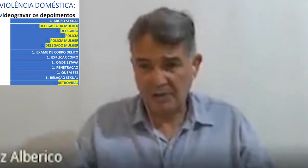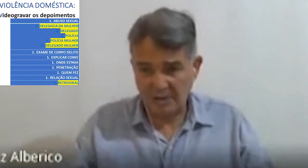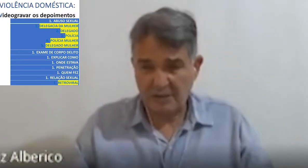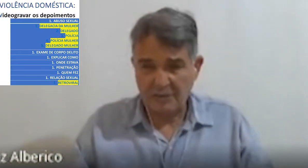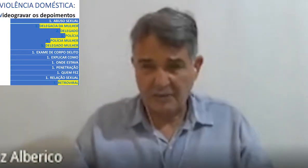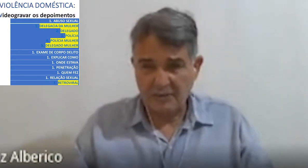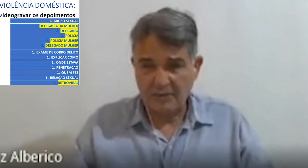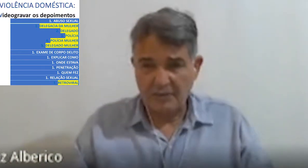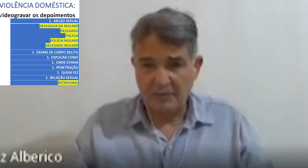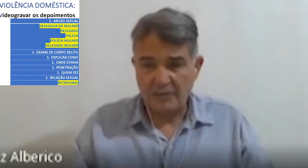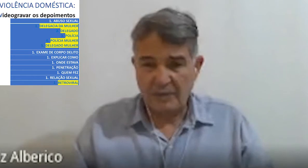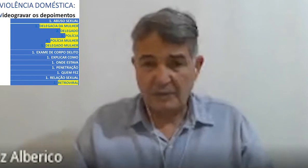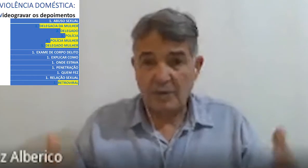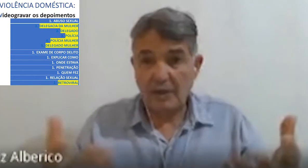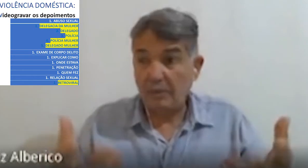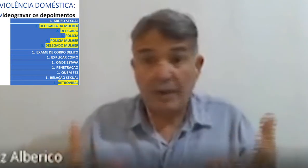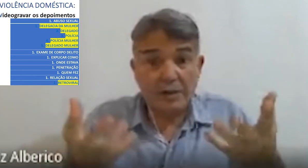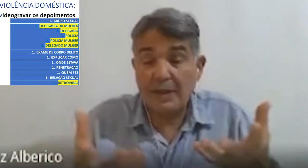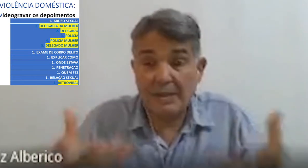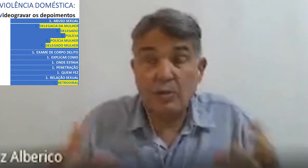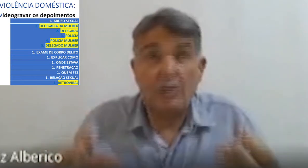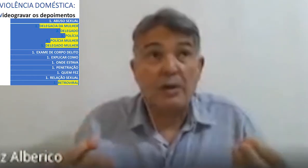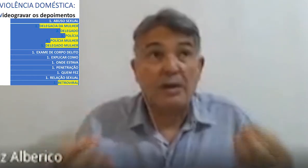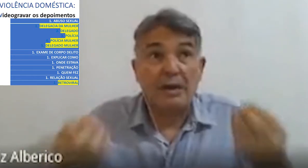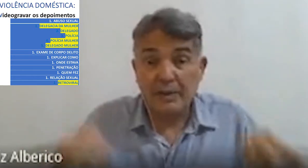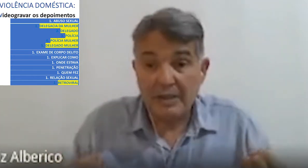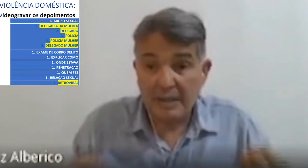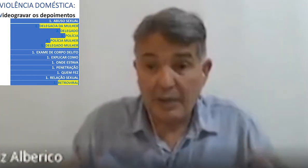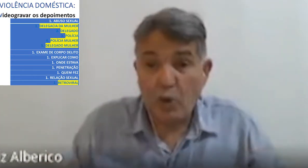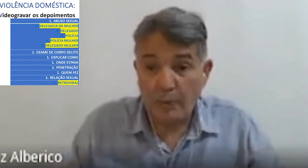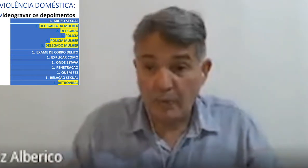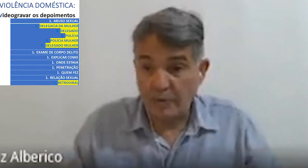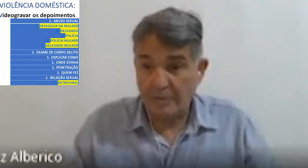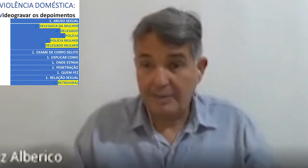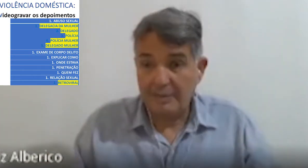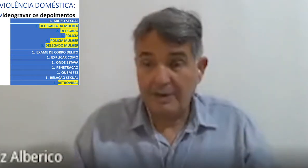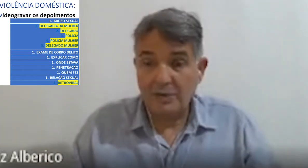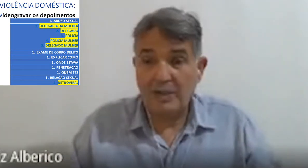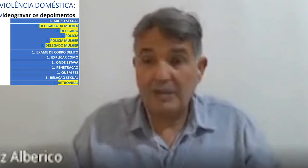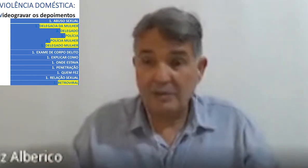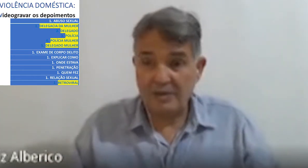aconteceu. Por quê? Porque a expressão Libras é corpo, é expressão